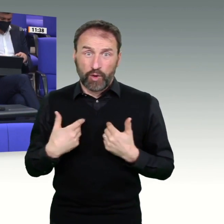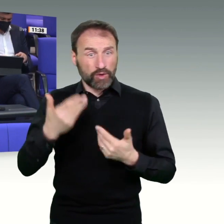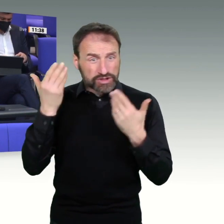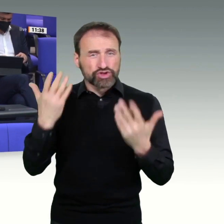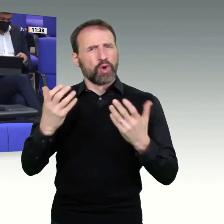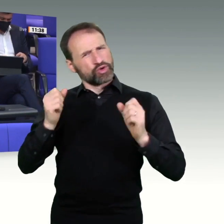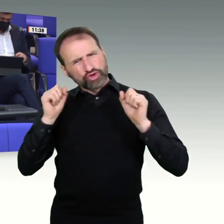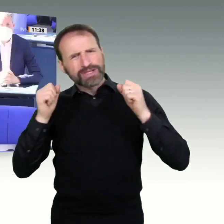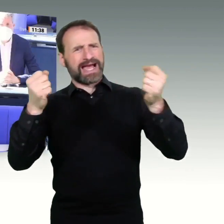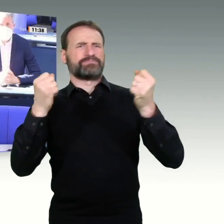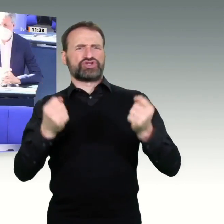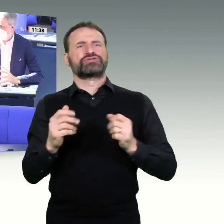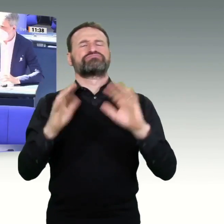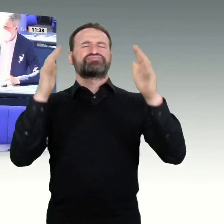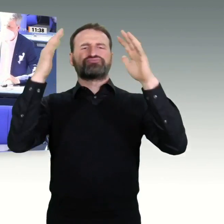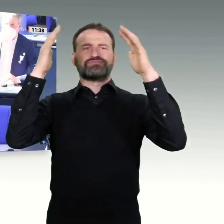danke schön.